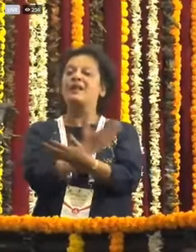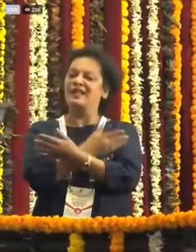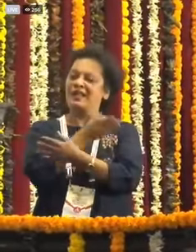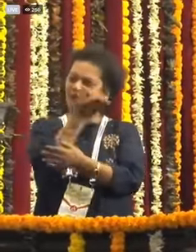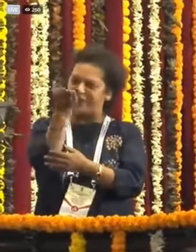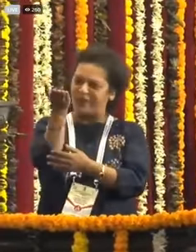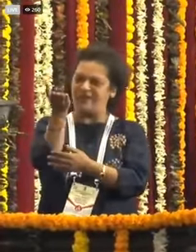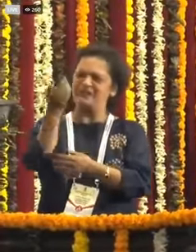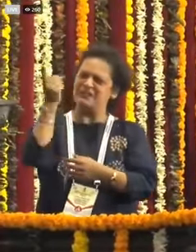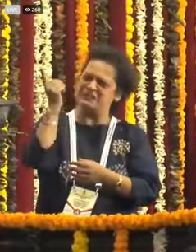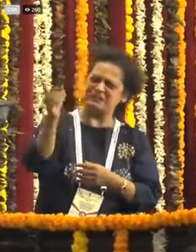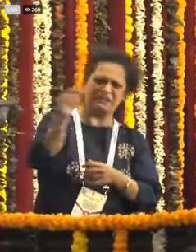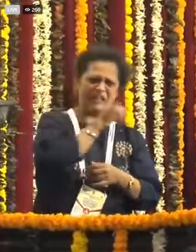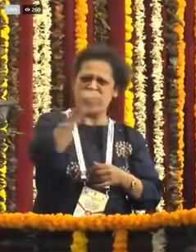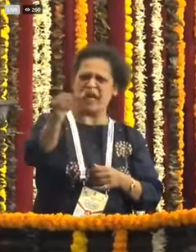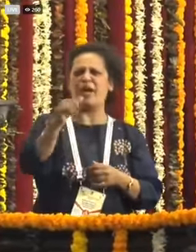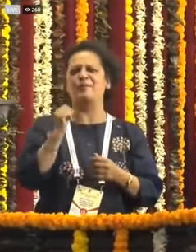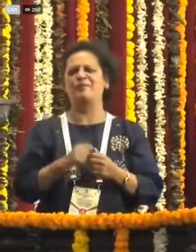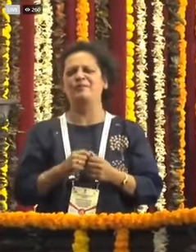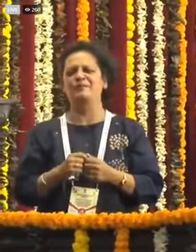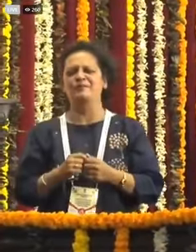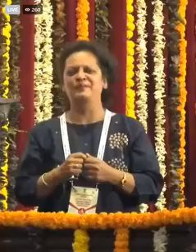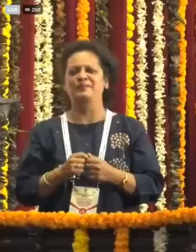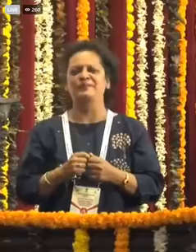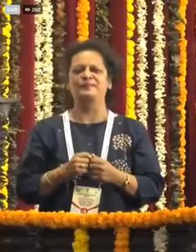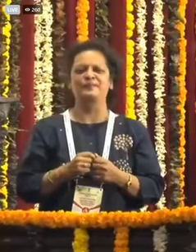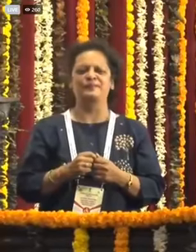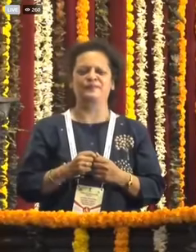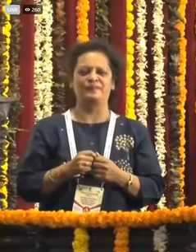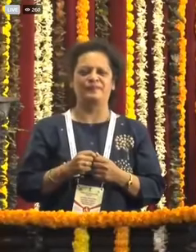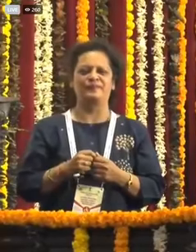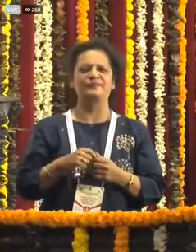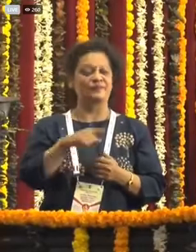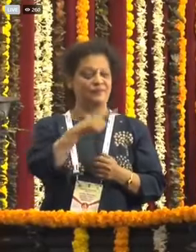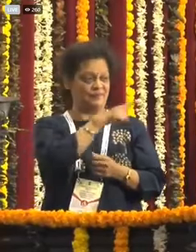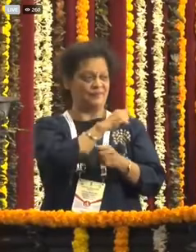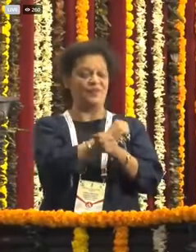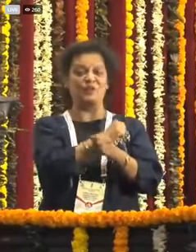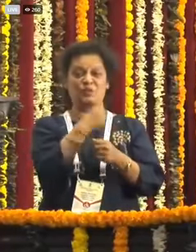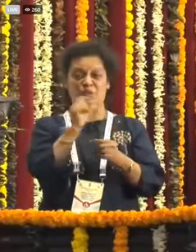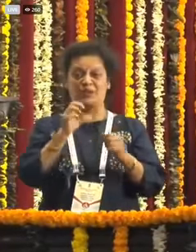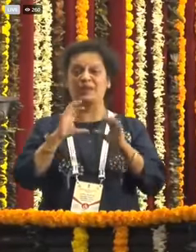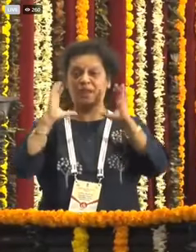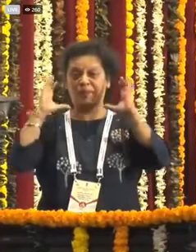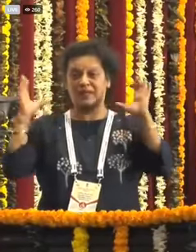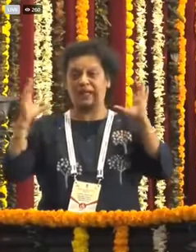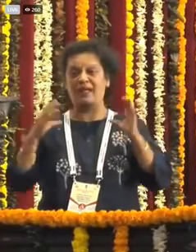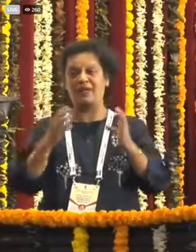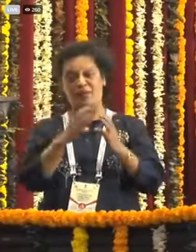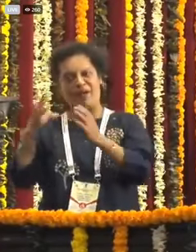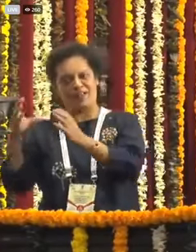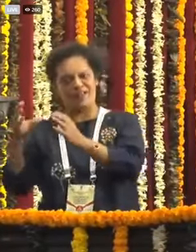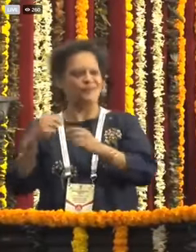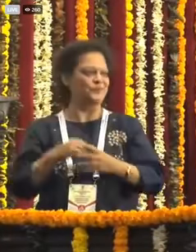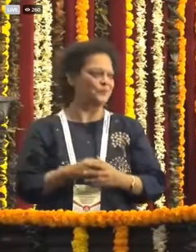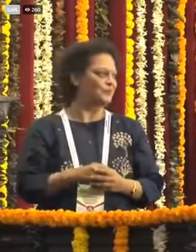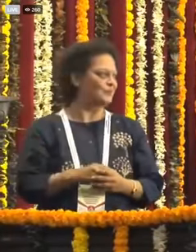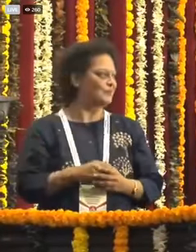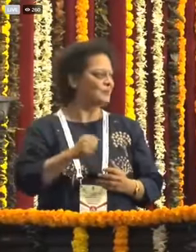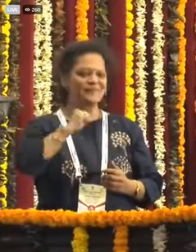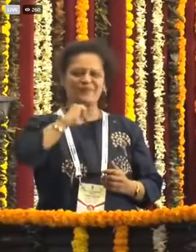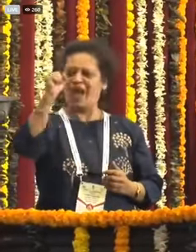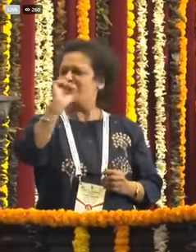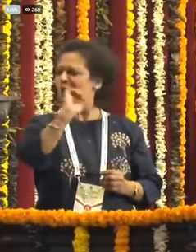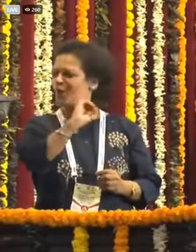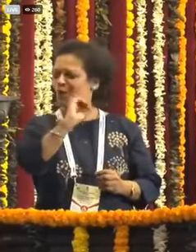बांधव भगिनींचं देखील हे सरकार आहे आणि म्हणून हे स्वतंत्र मंत्रालय करण्यासाठी तुम्हाला आंदोलन करावं